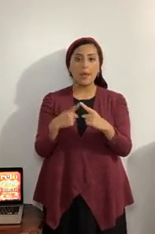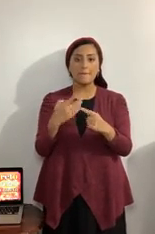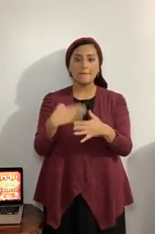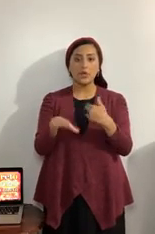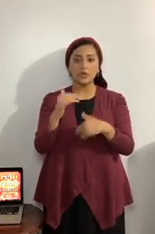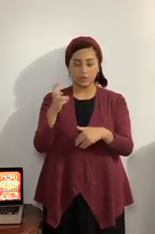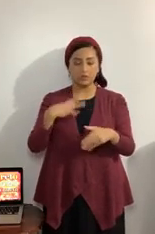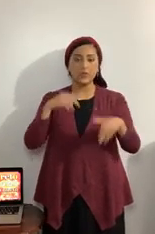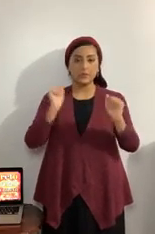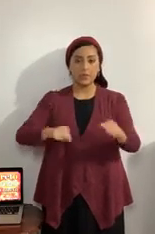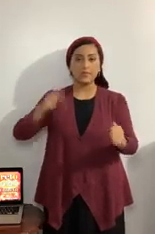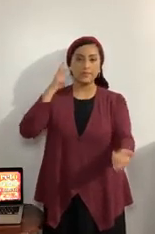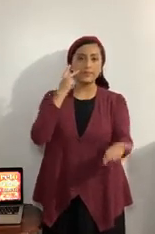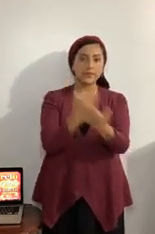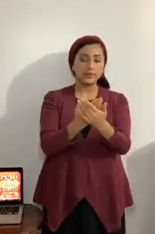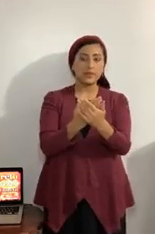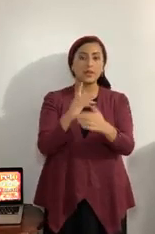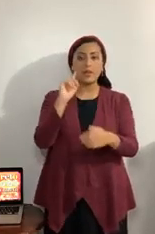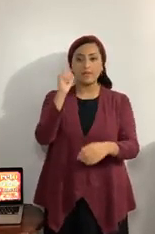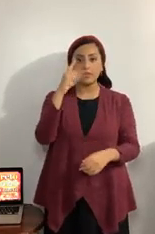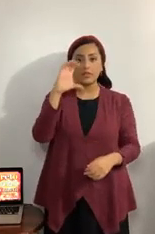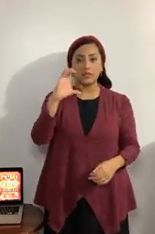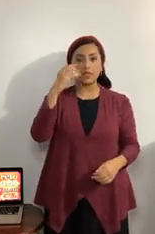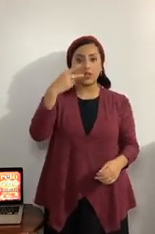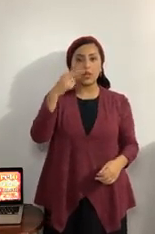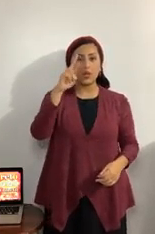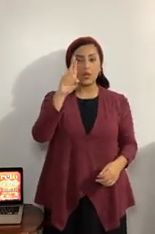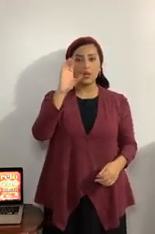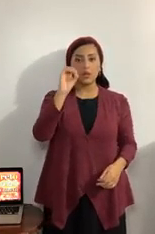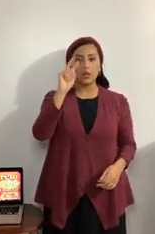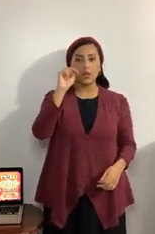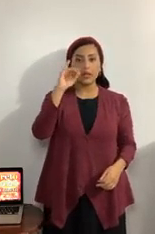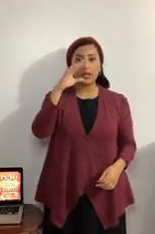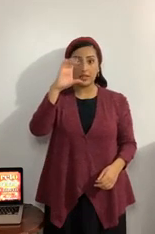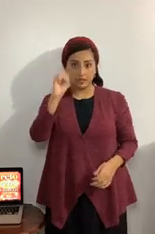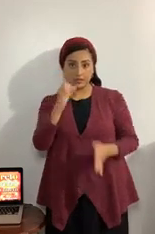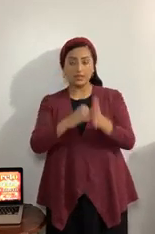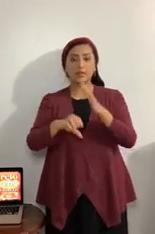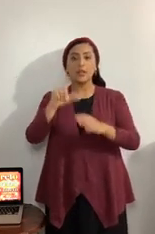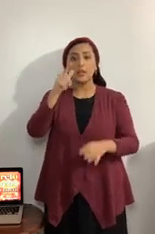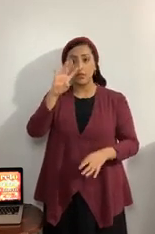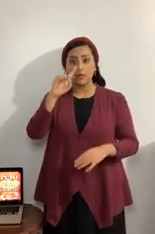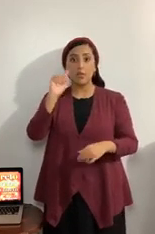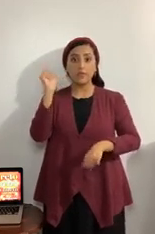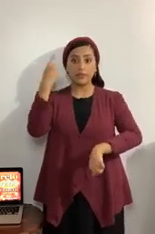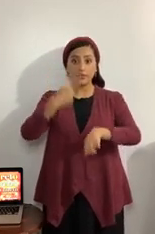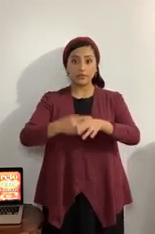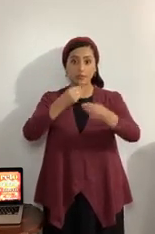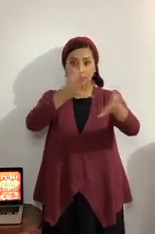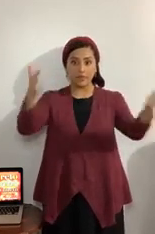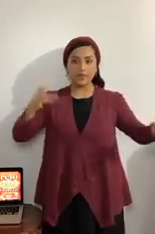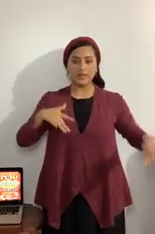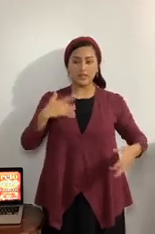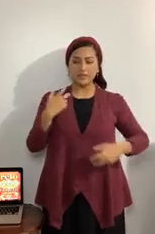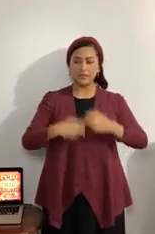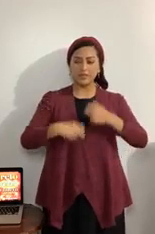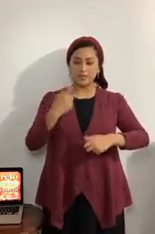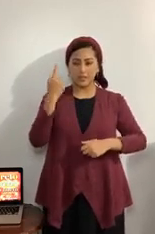demostrarlo. Primera de Crónicas 24. Yo sé que en la primera vez que yo lo diga va a ser difícil que se capte, por eso está siendo